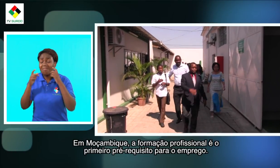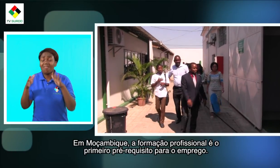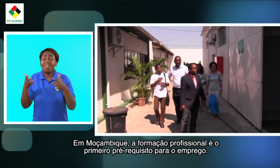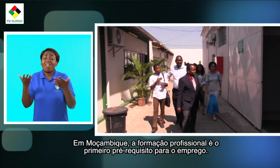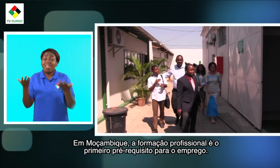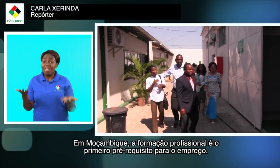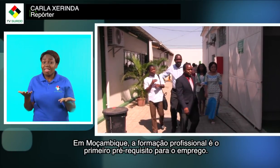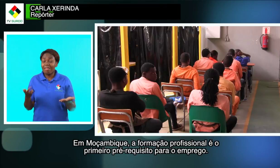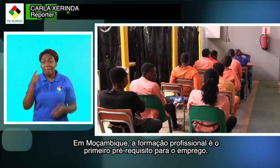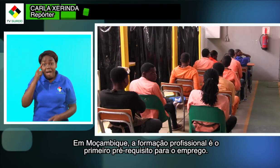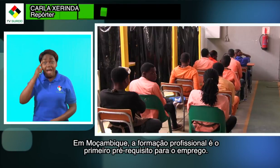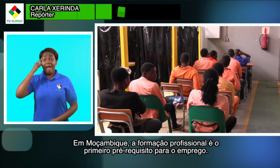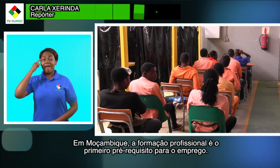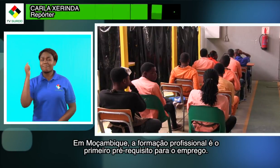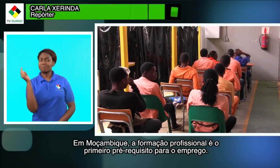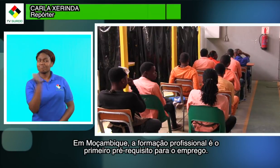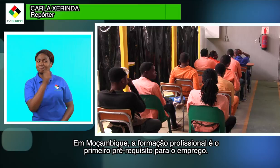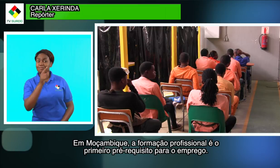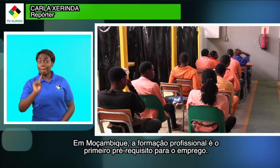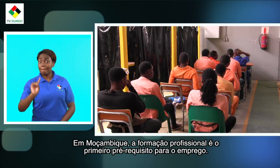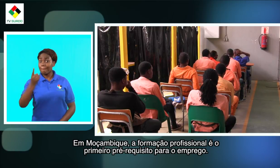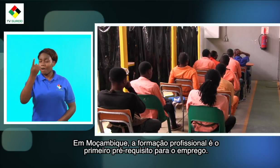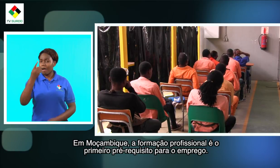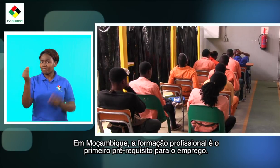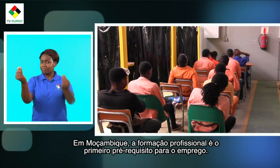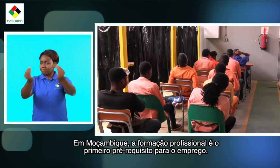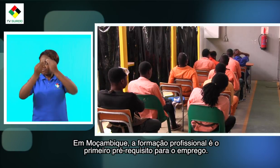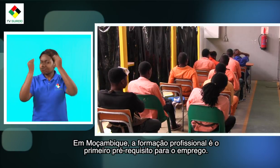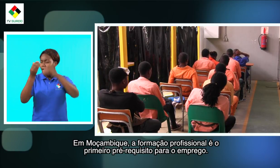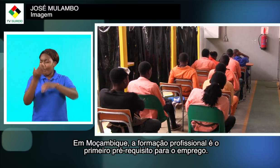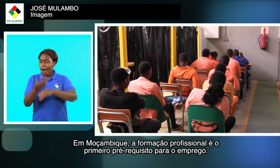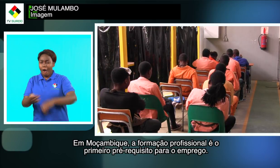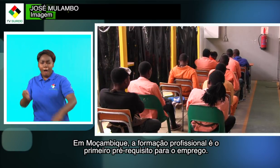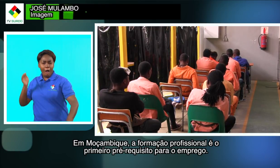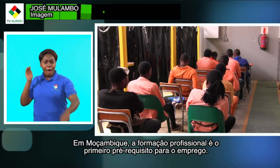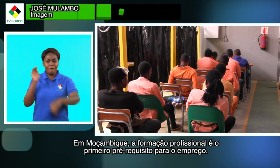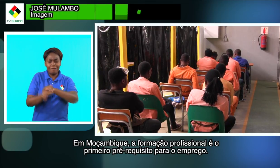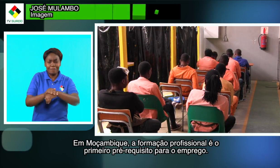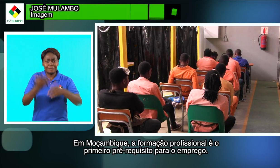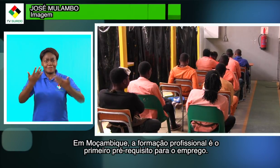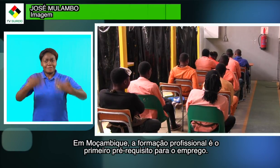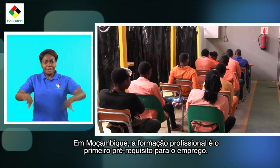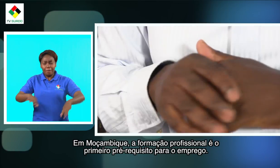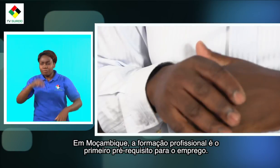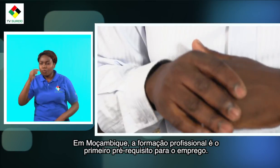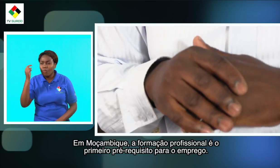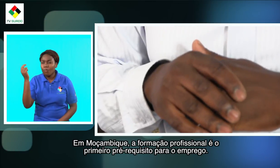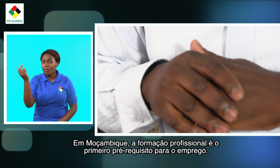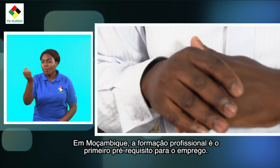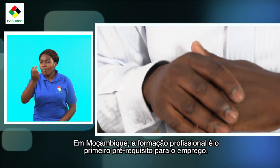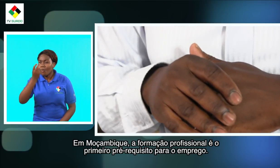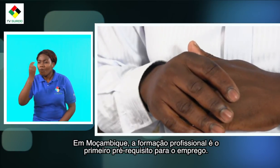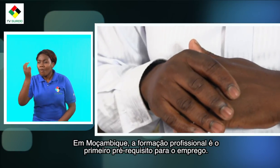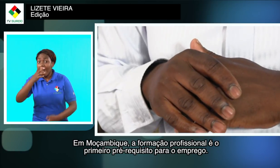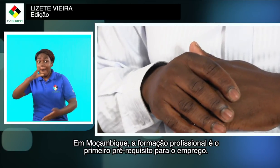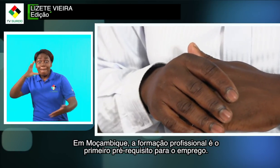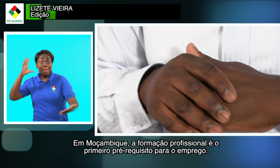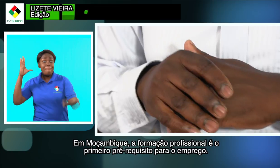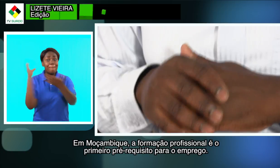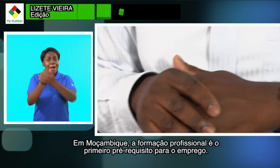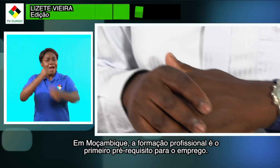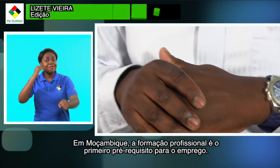Em Moçambique, a formação profissional é o primeiro pré-requisito para o emprego.